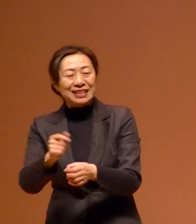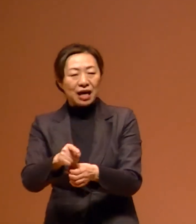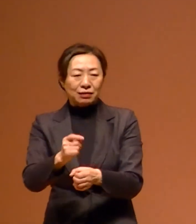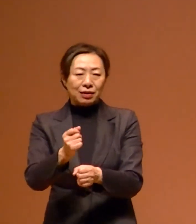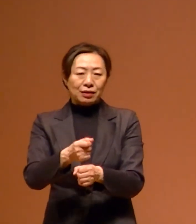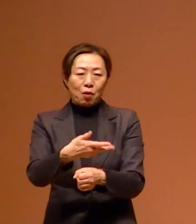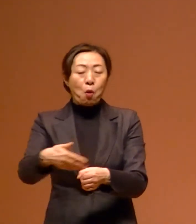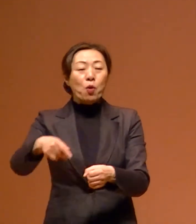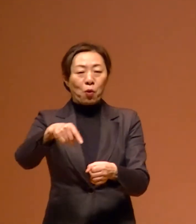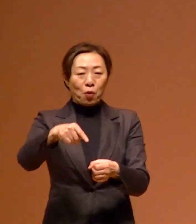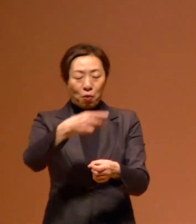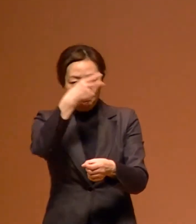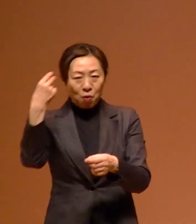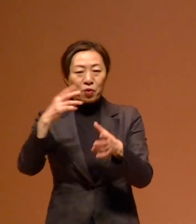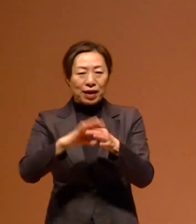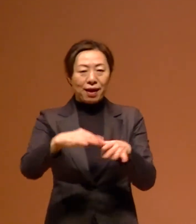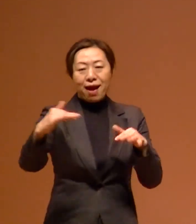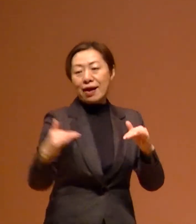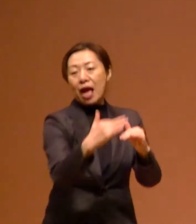近くにあるんです。